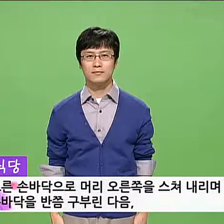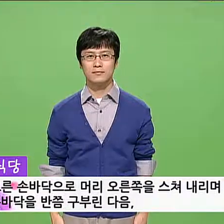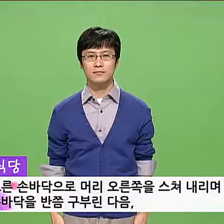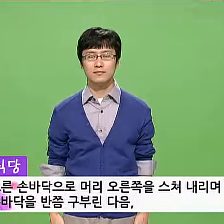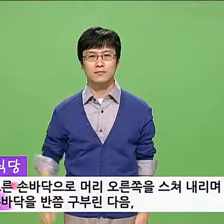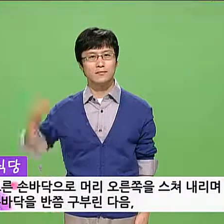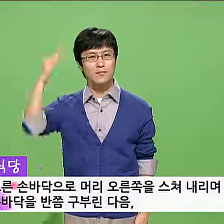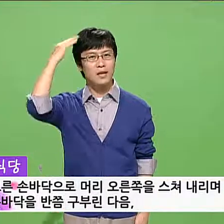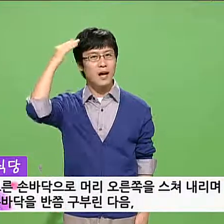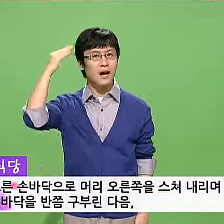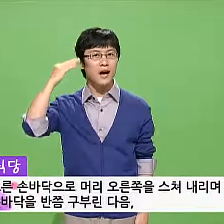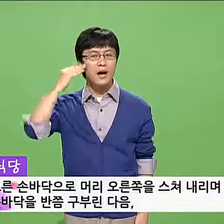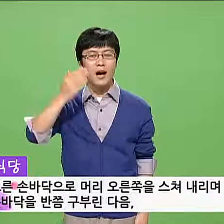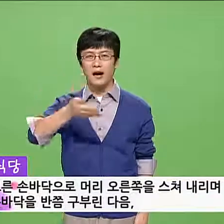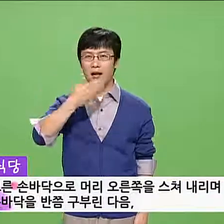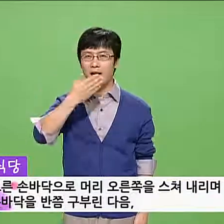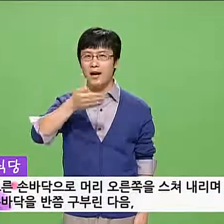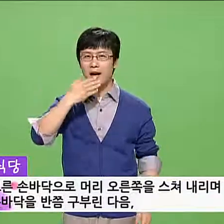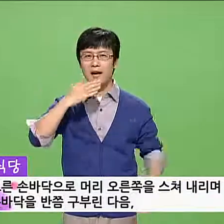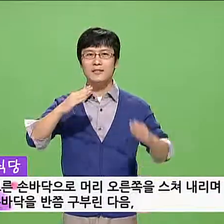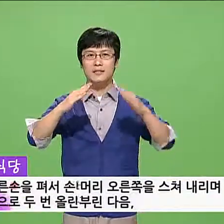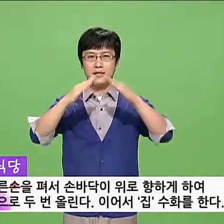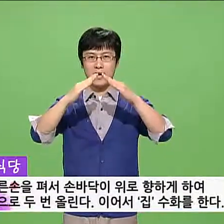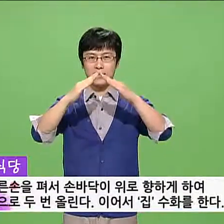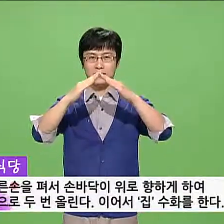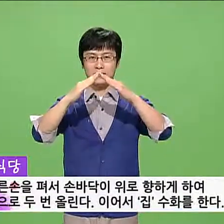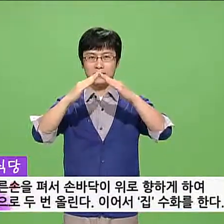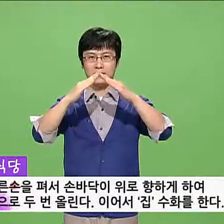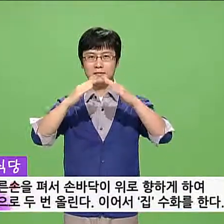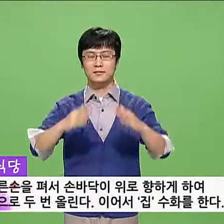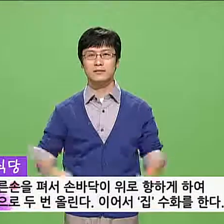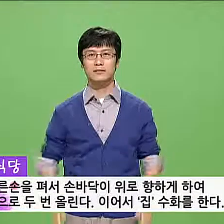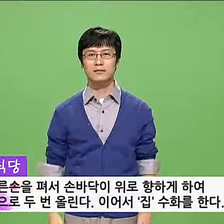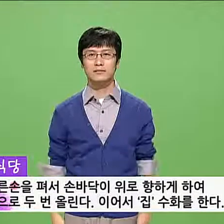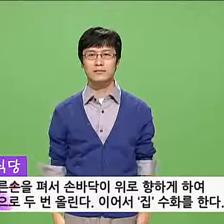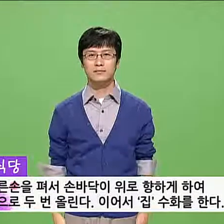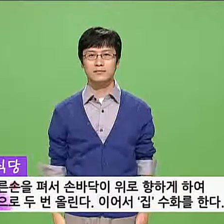한식당 한식당 안먹기 한식당